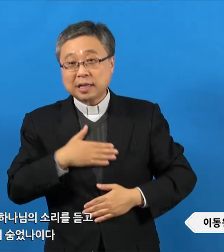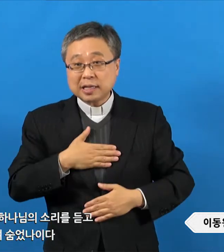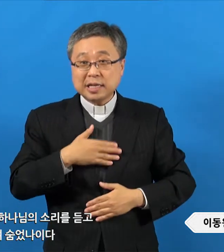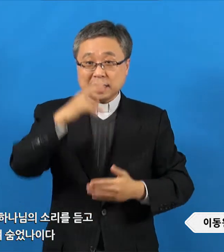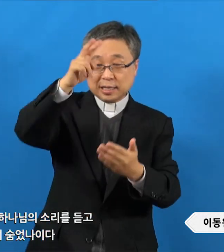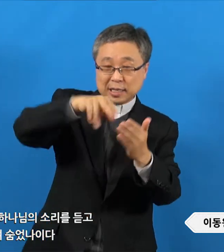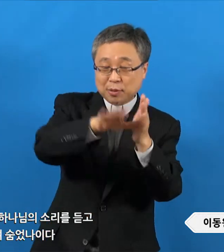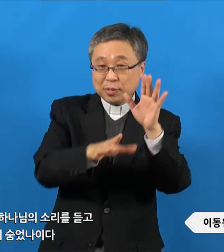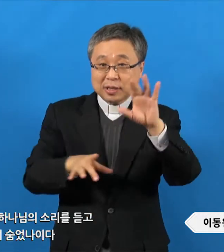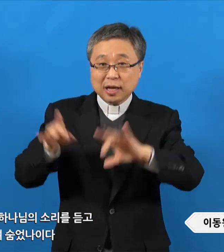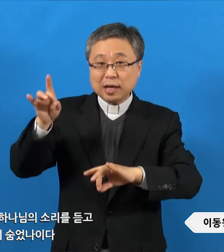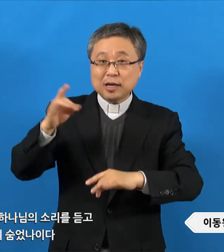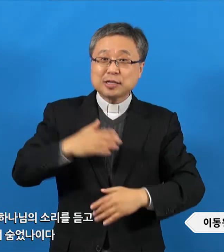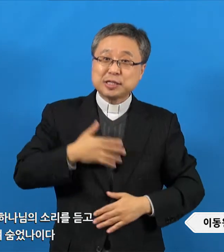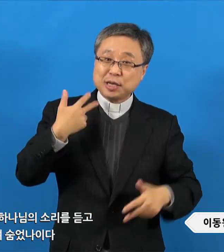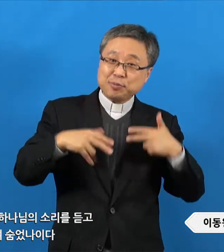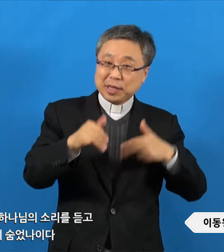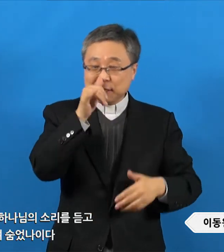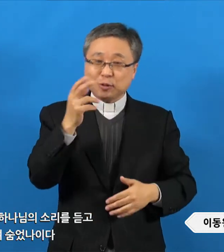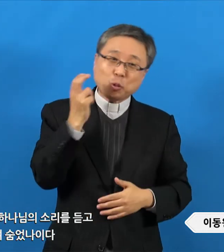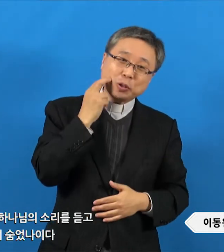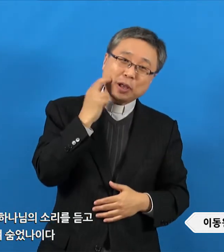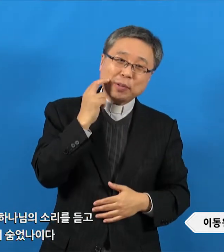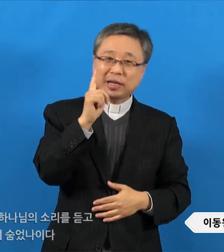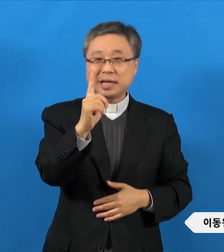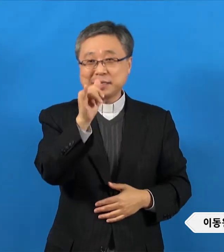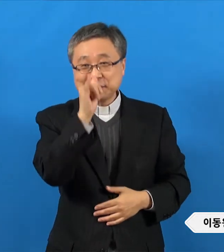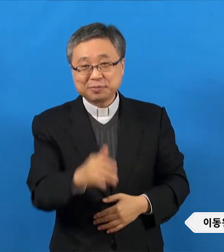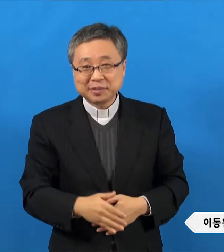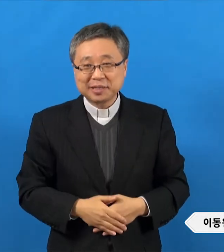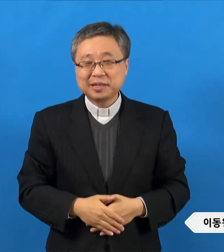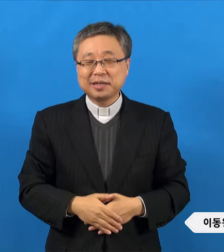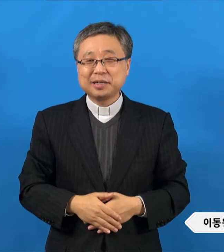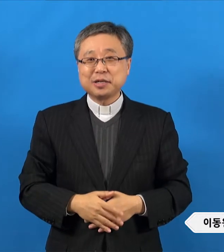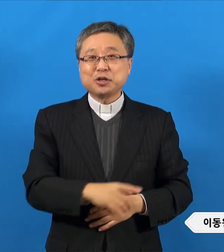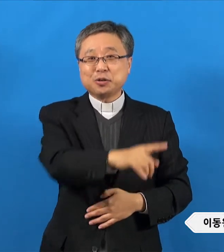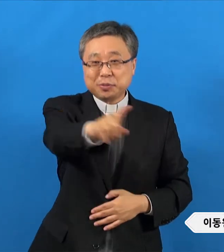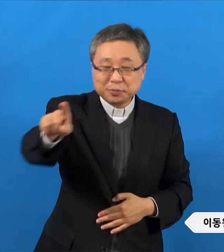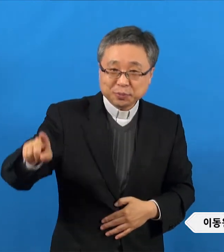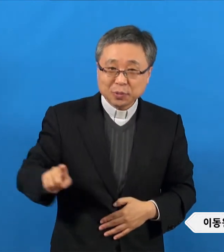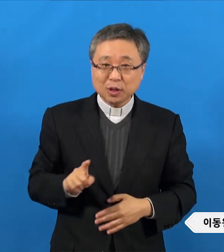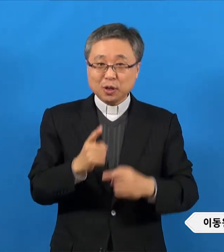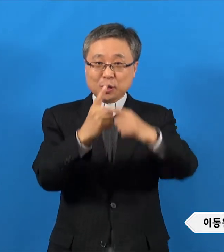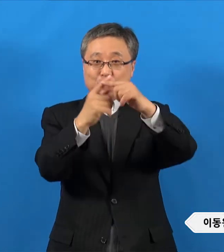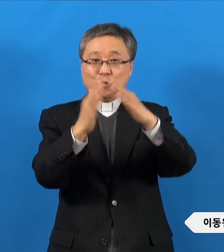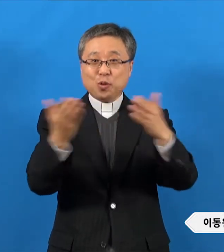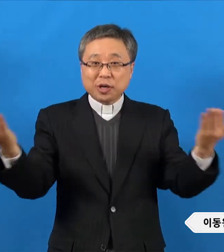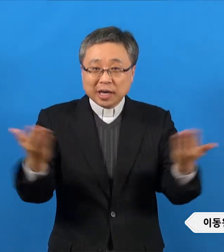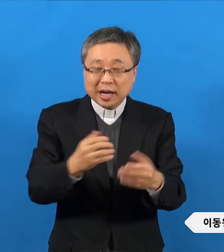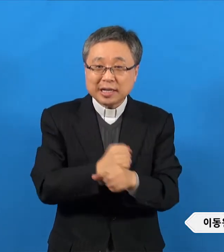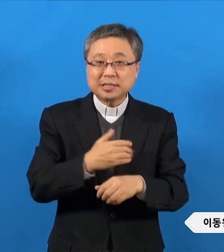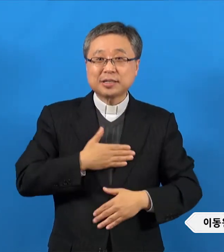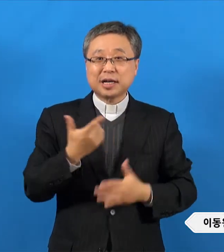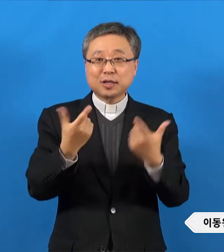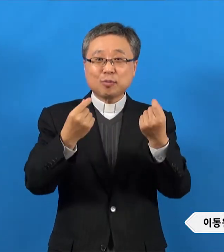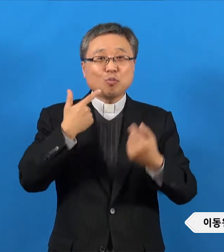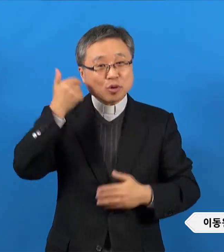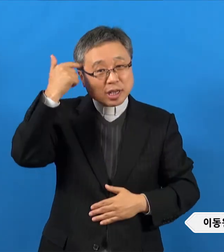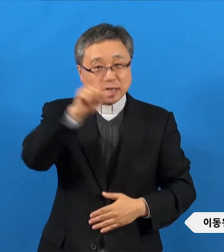생각나는 휴머가 있습니다. 이건 조크이긴 합니다만 여러분, 목회하는 저 같은 목사가 제일 좋아하는 사람이 누군 줄